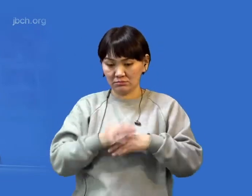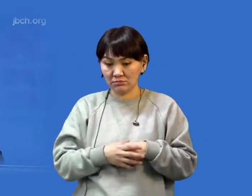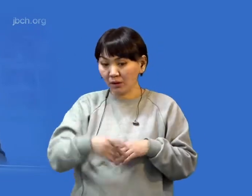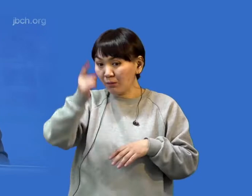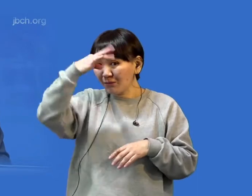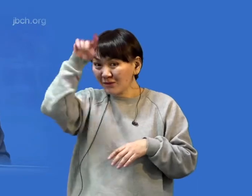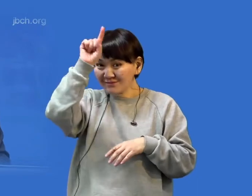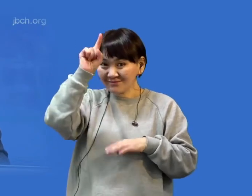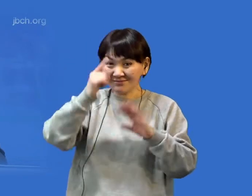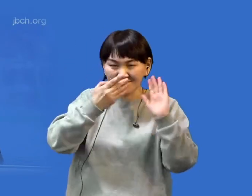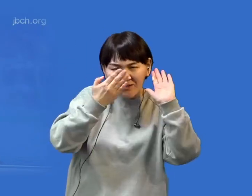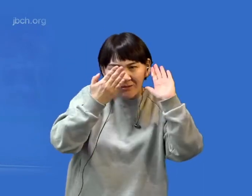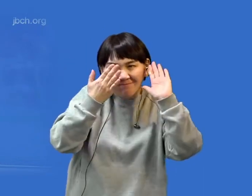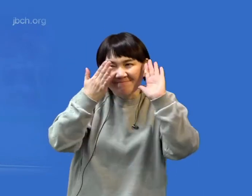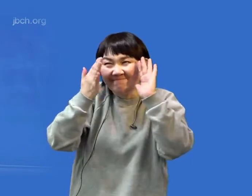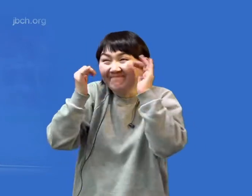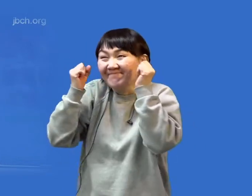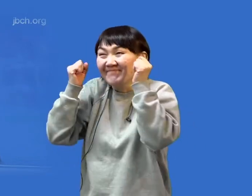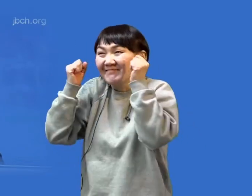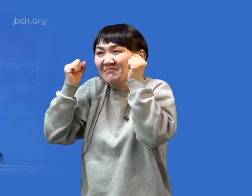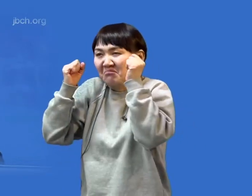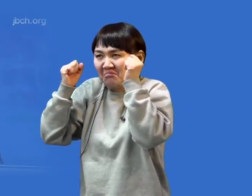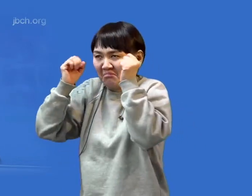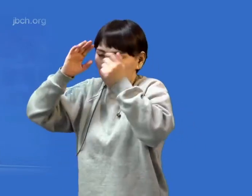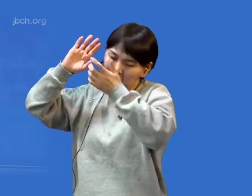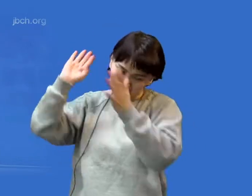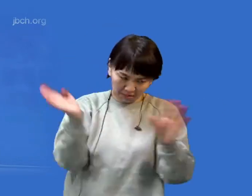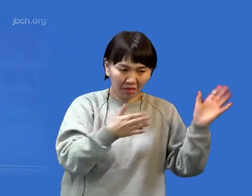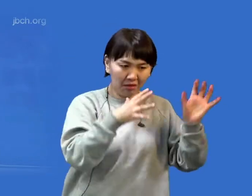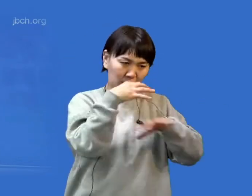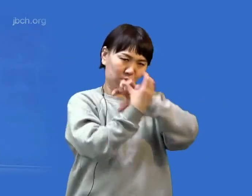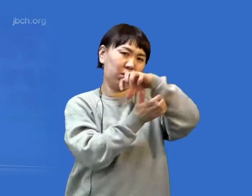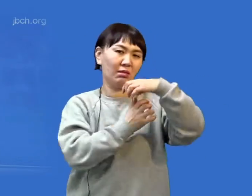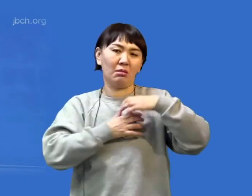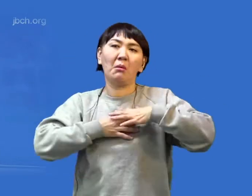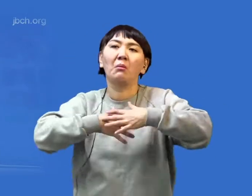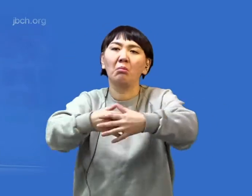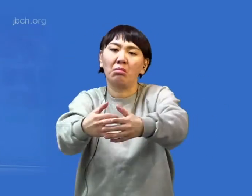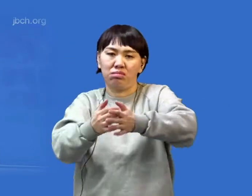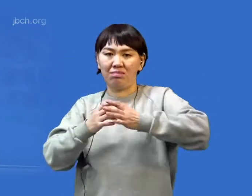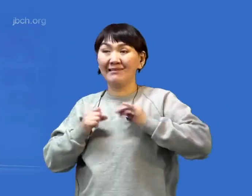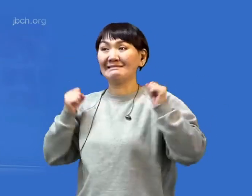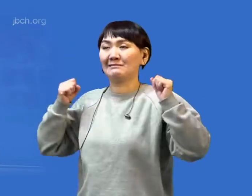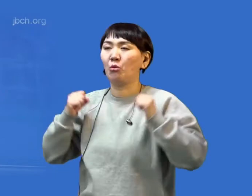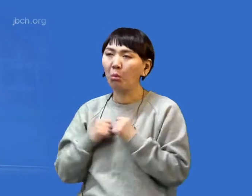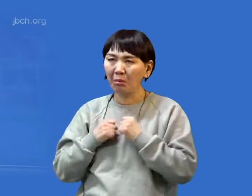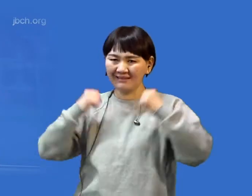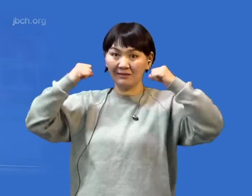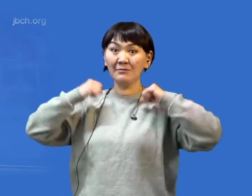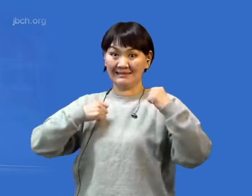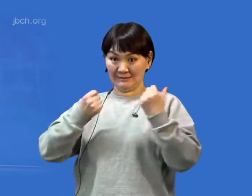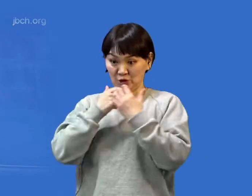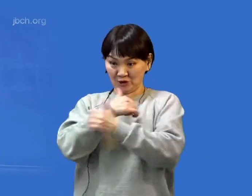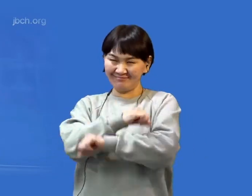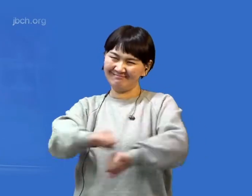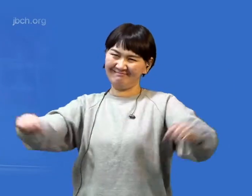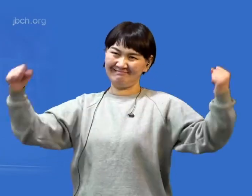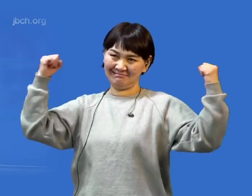Бурхны тал руу нэг жаахан явж байгаа л тэгэл ертөнцийн рүү яваал ингээл 90 очин төөрөлцөөр.